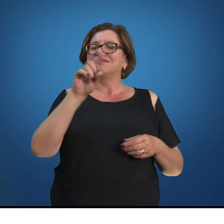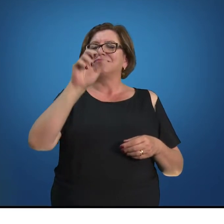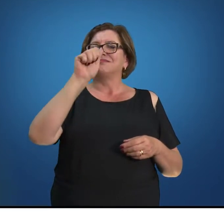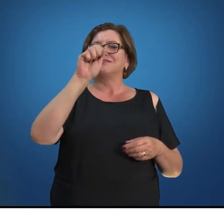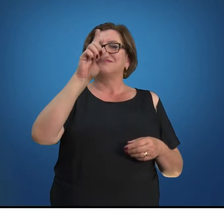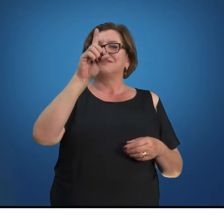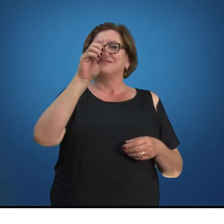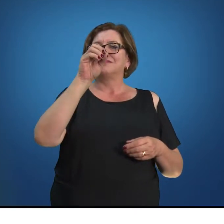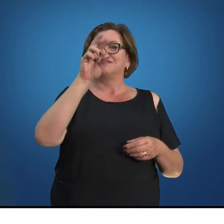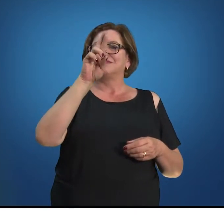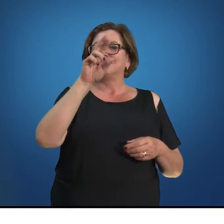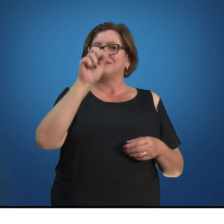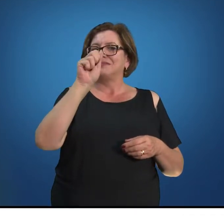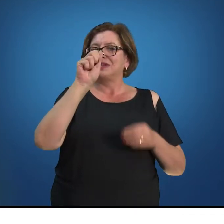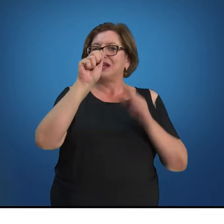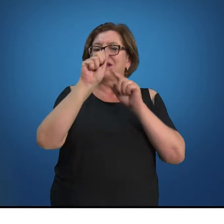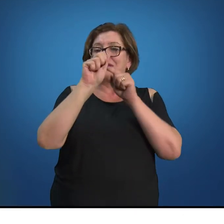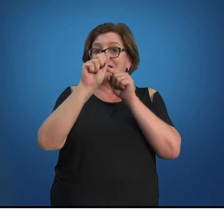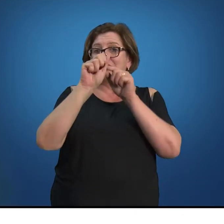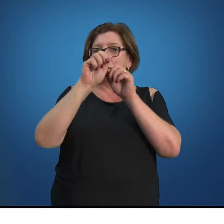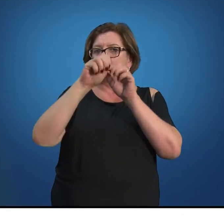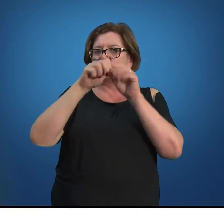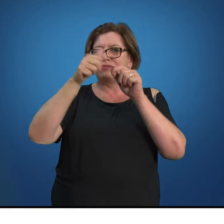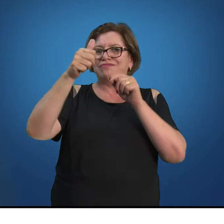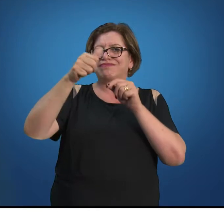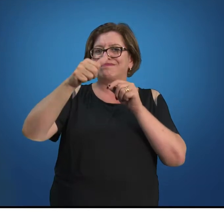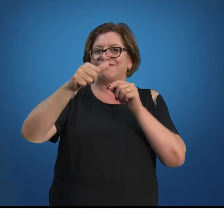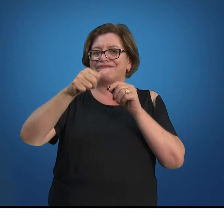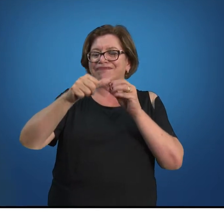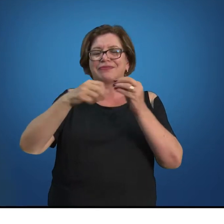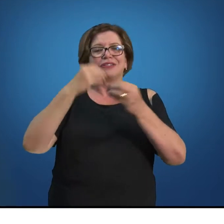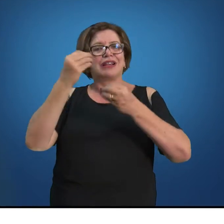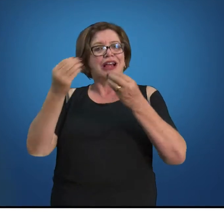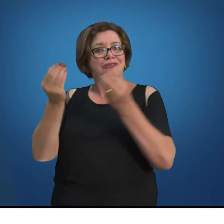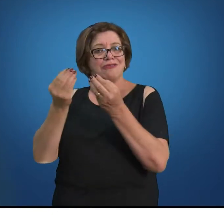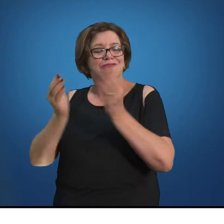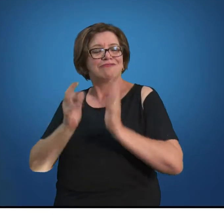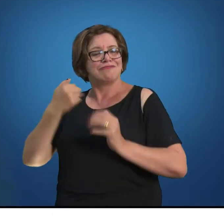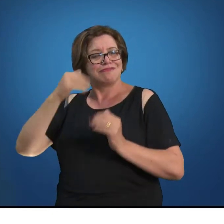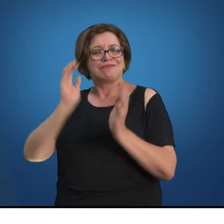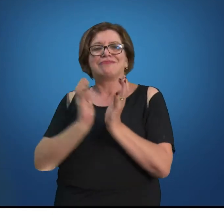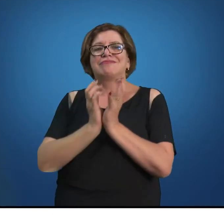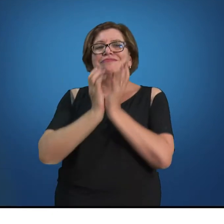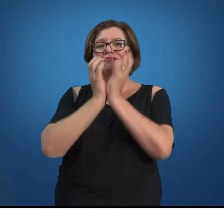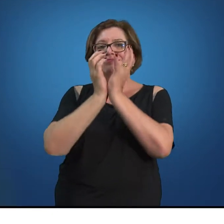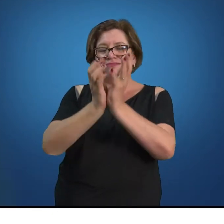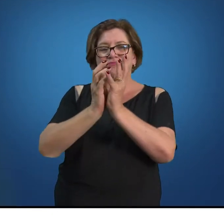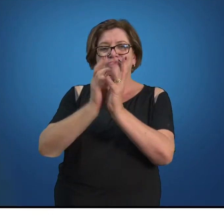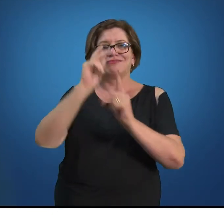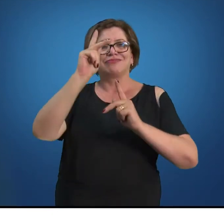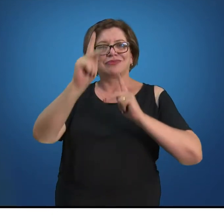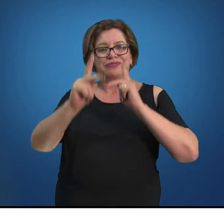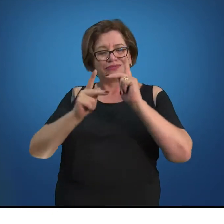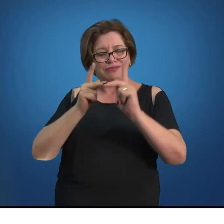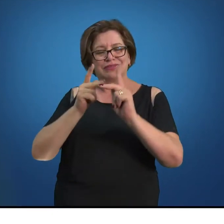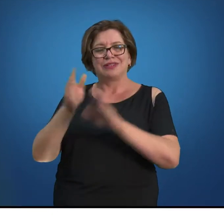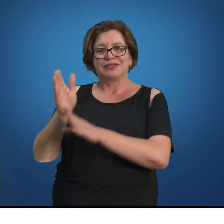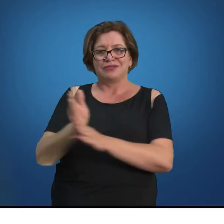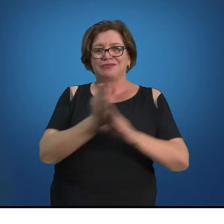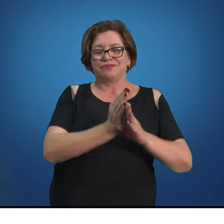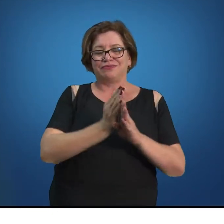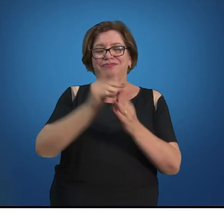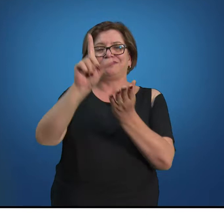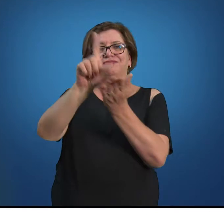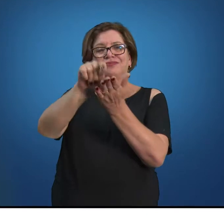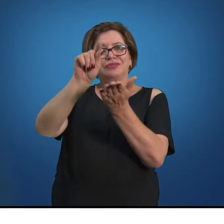pelos movimentos de reforma urbana e pela participação da população. No artigo 152 da